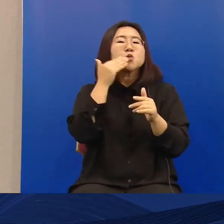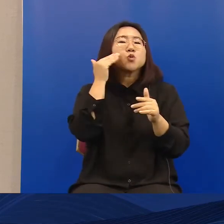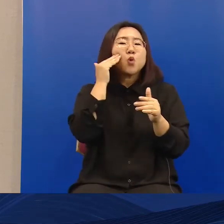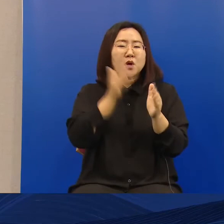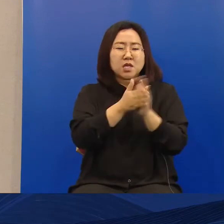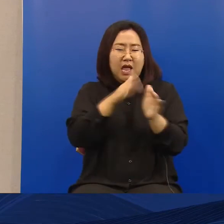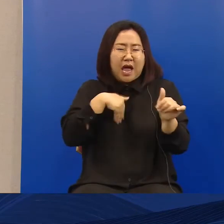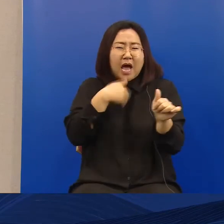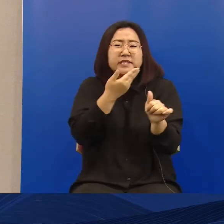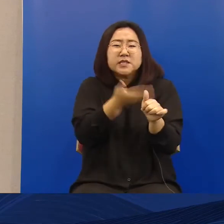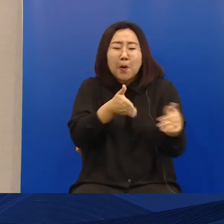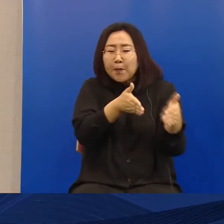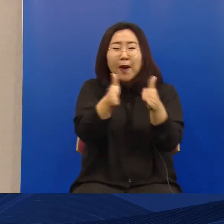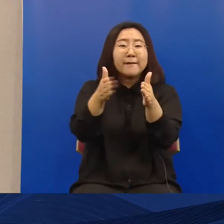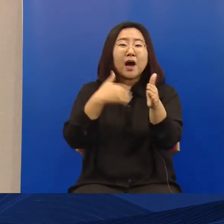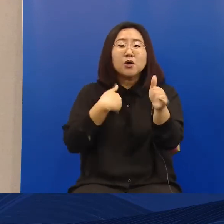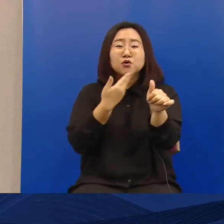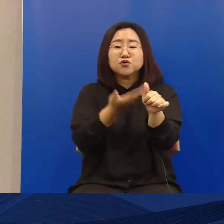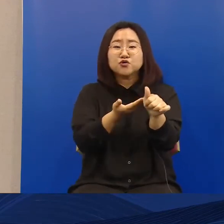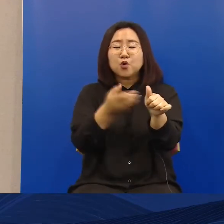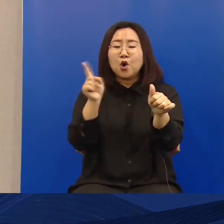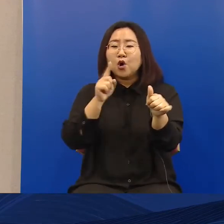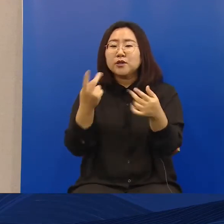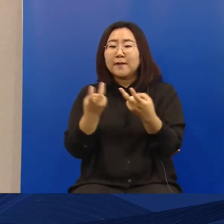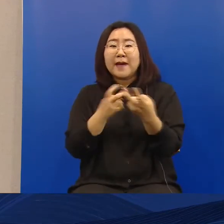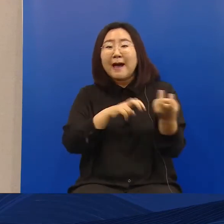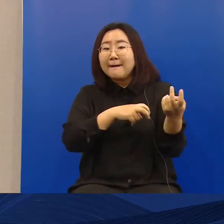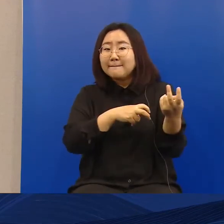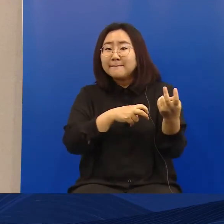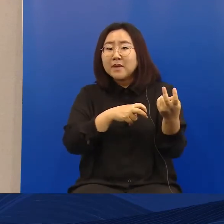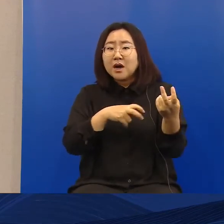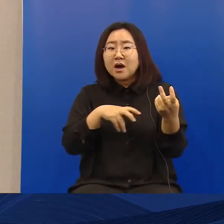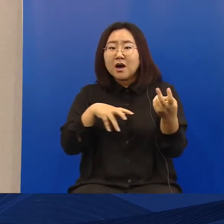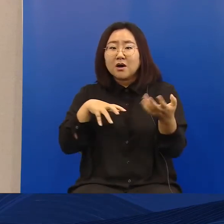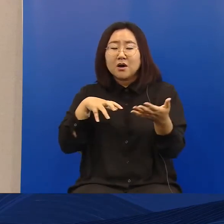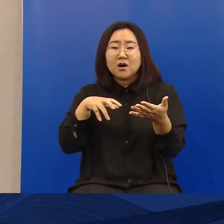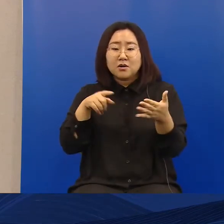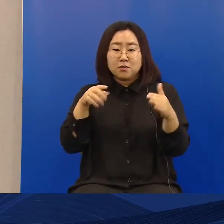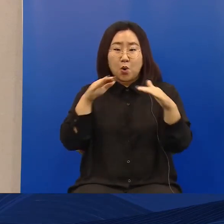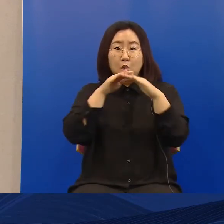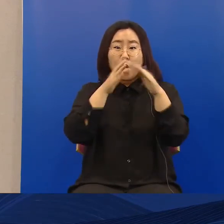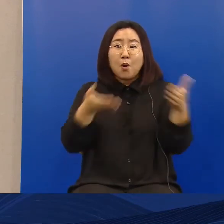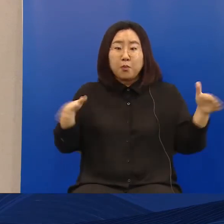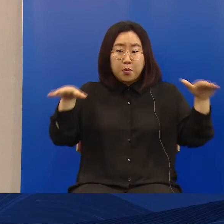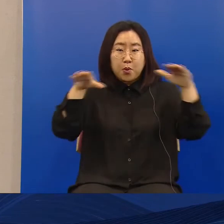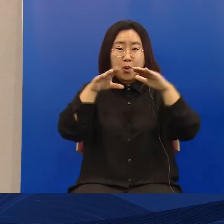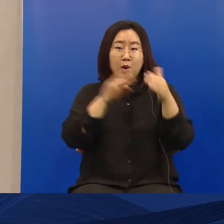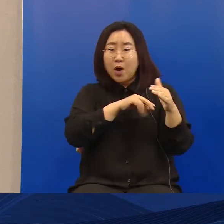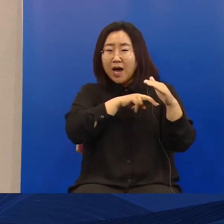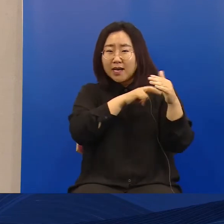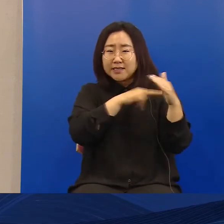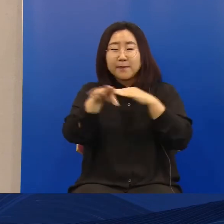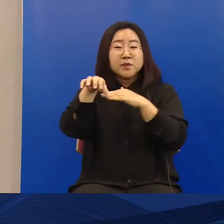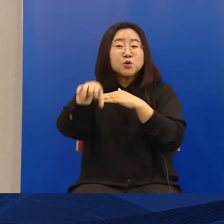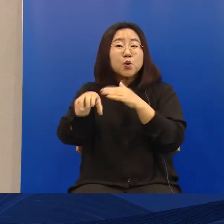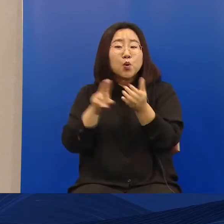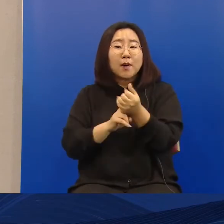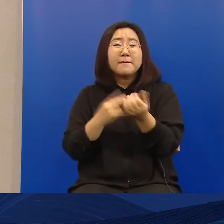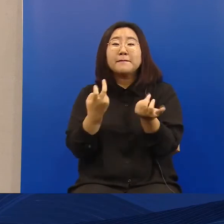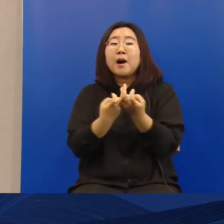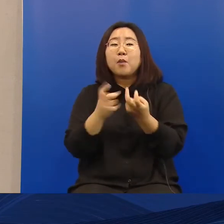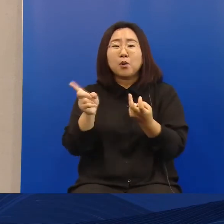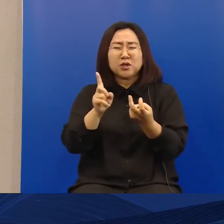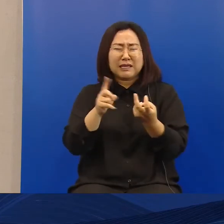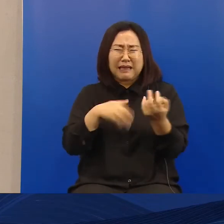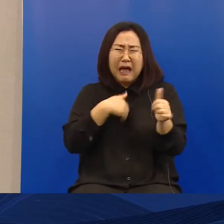안전 경로를 알려주고요. 어떻게 지역 폭탄 대비소에 들어갈 수 있는지, 대피소에 갈 수 있는지를 얘기를